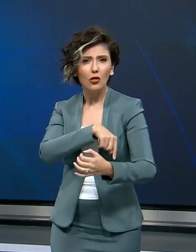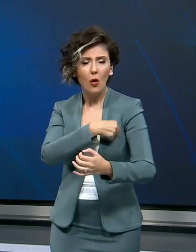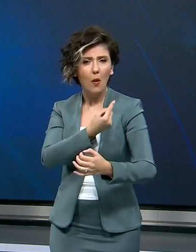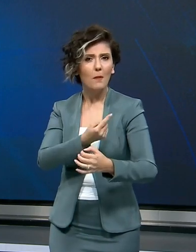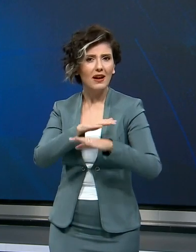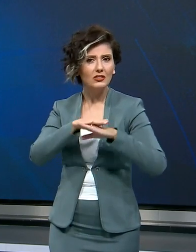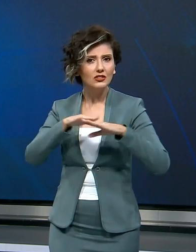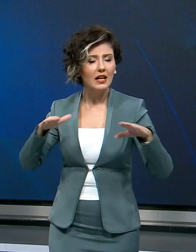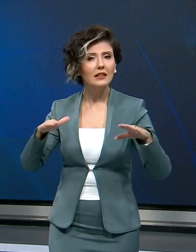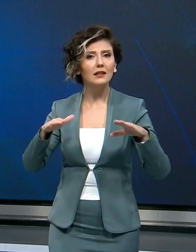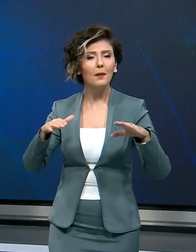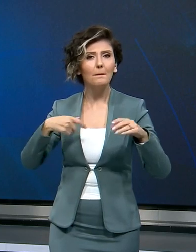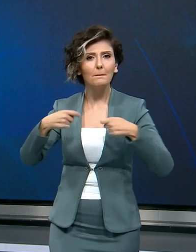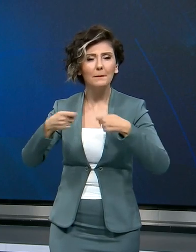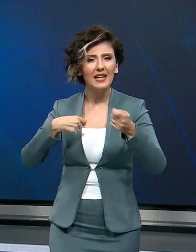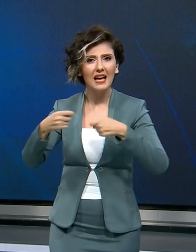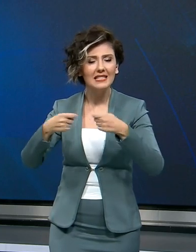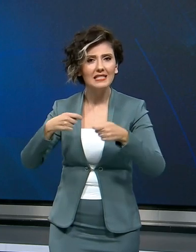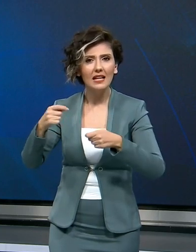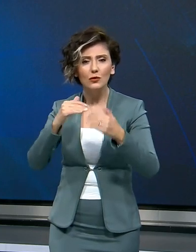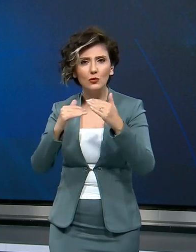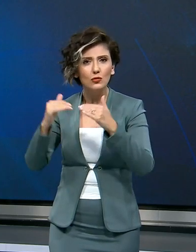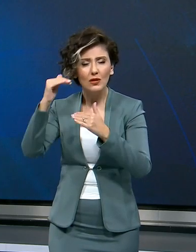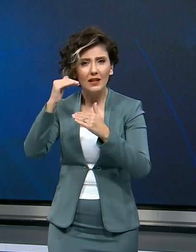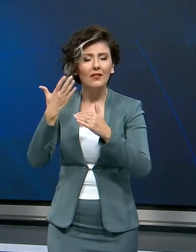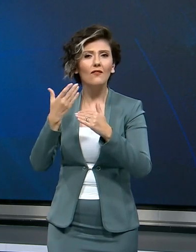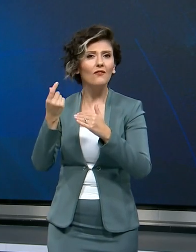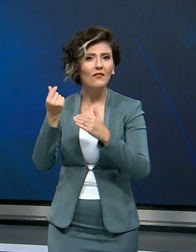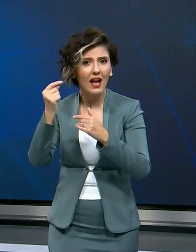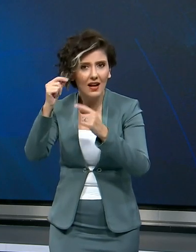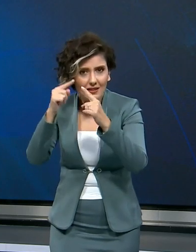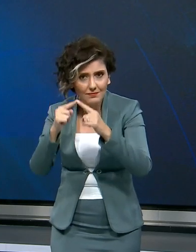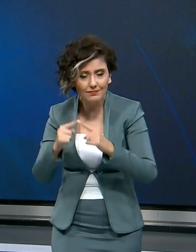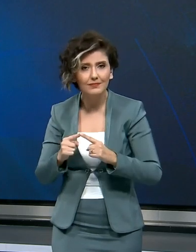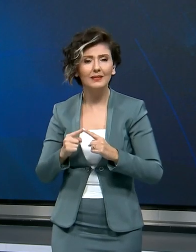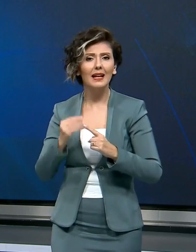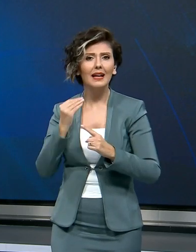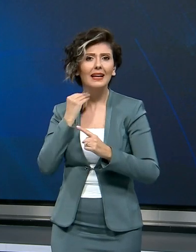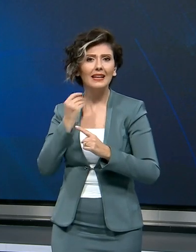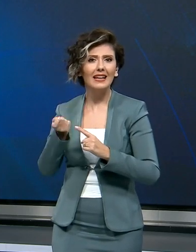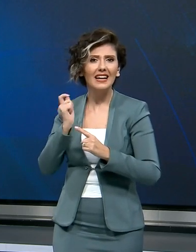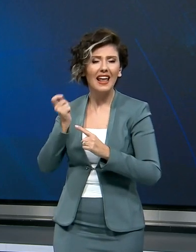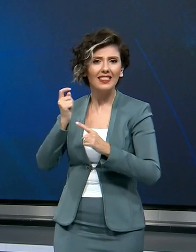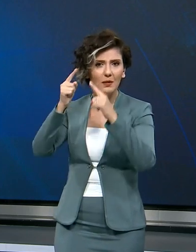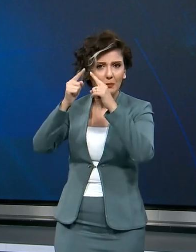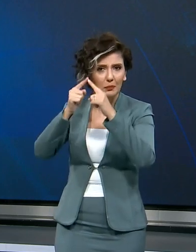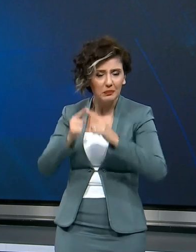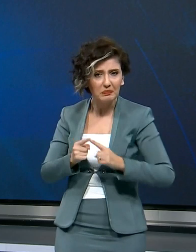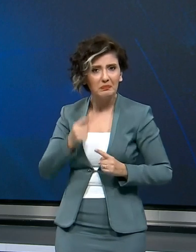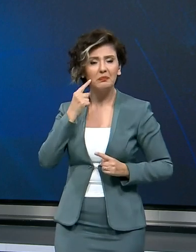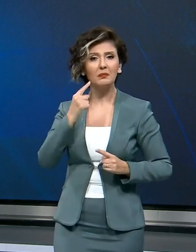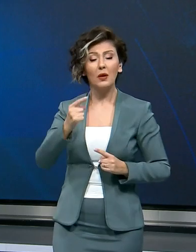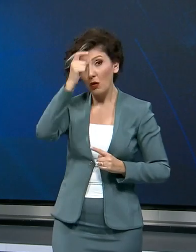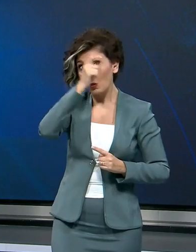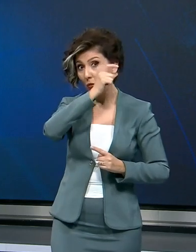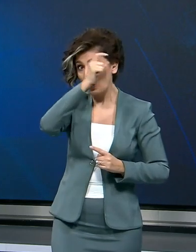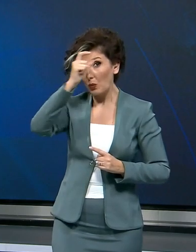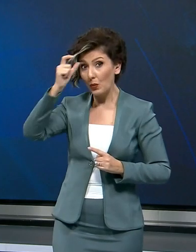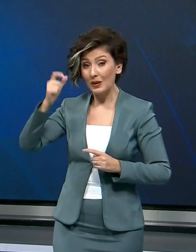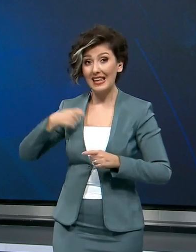çok ötesindeki gerek fiyatlar gerek işte kredilendirme boyutu. Ama Türkiye'nin